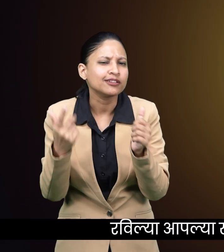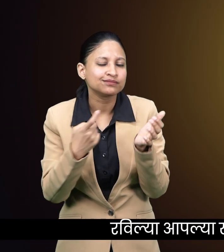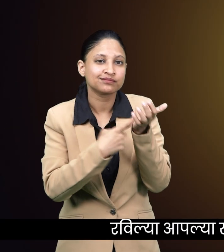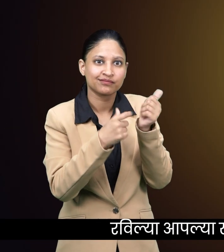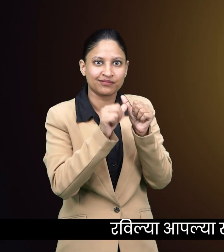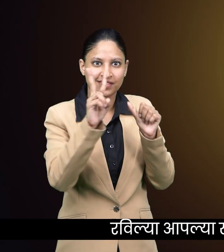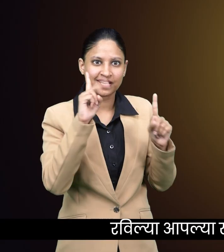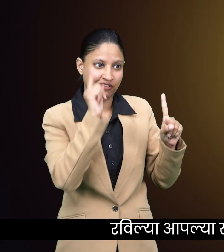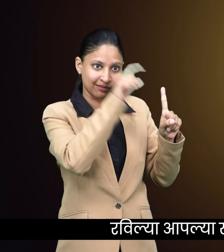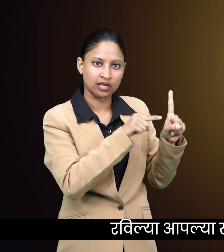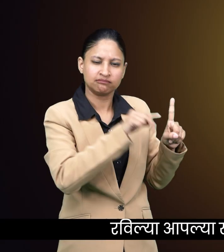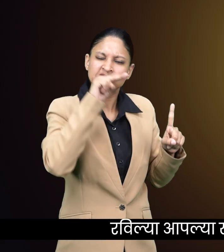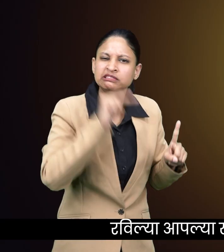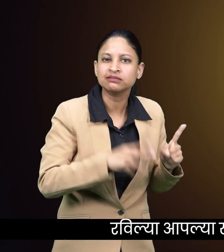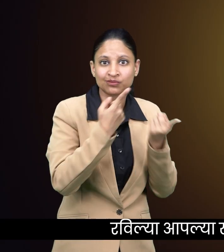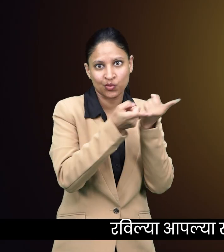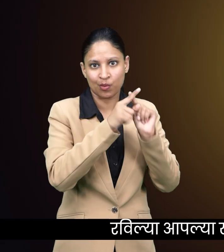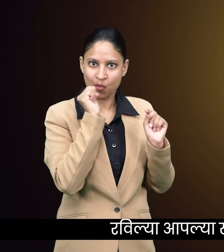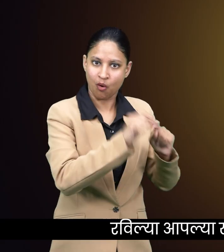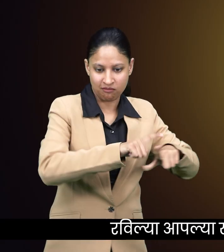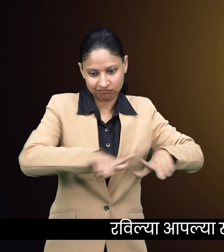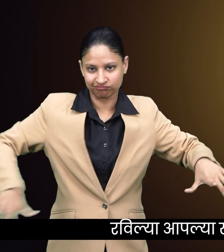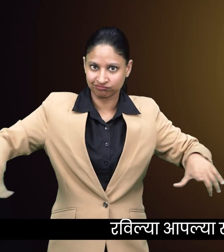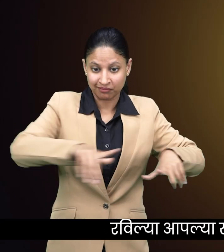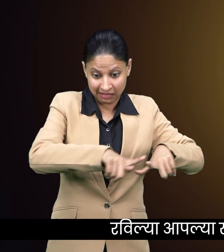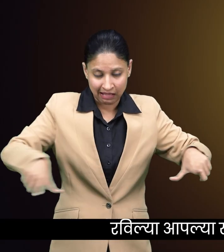रवीला आपल्या खोलीच्या जमिनीसाठी 20 टाइल्स लागतील.